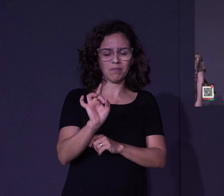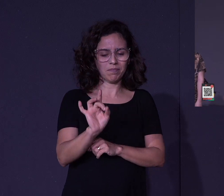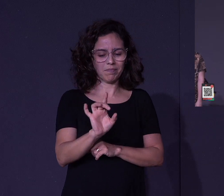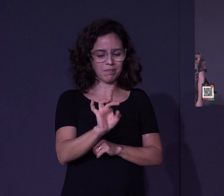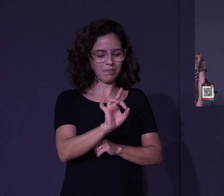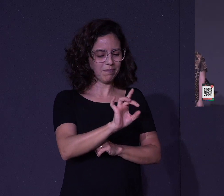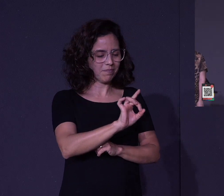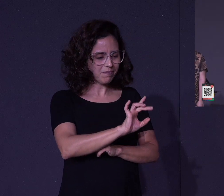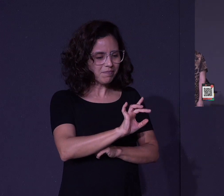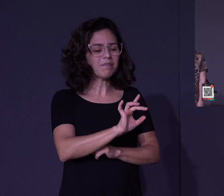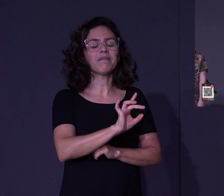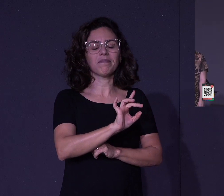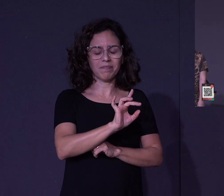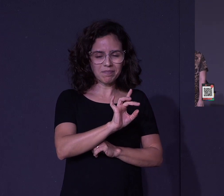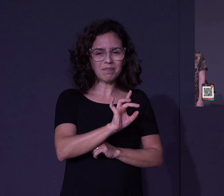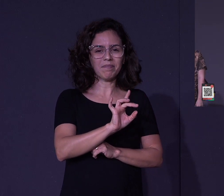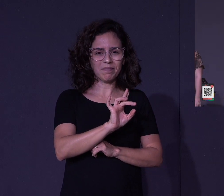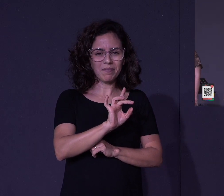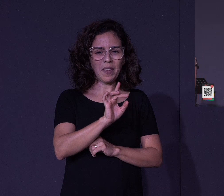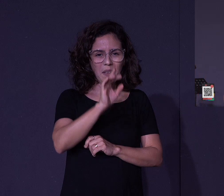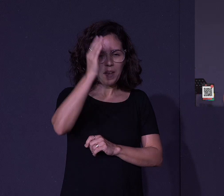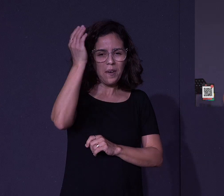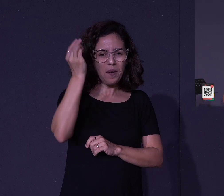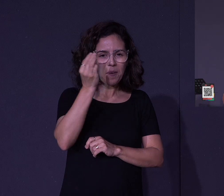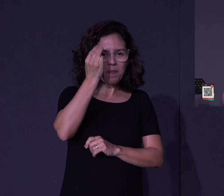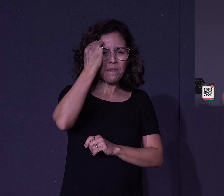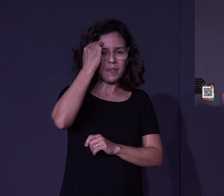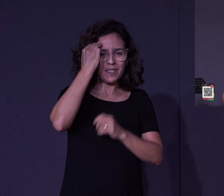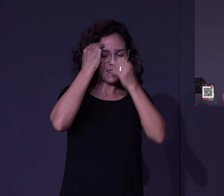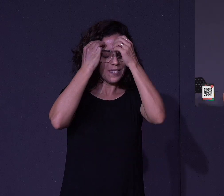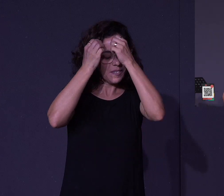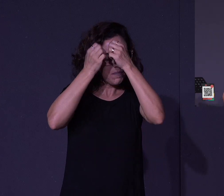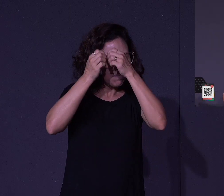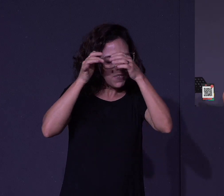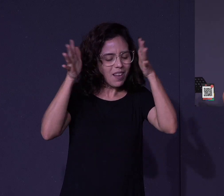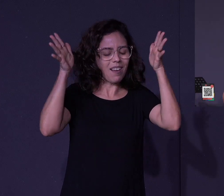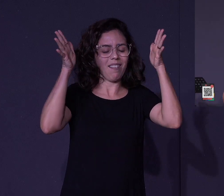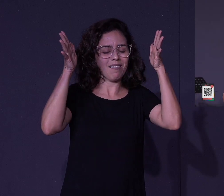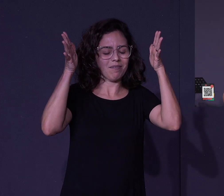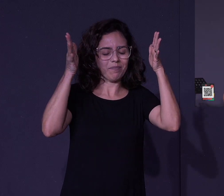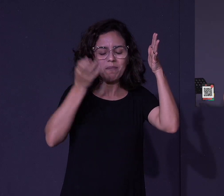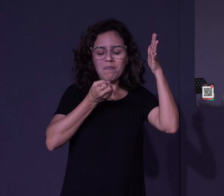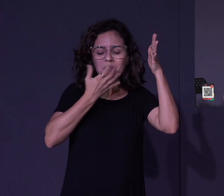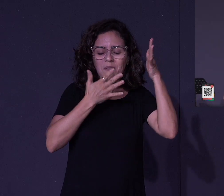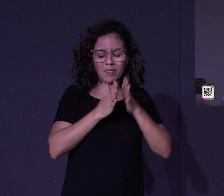a tua palavra e ela vai frutificar, porque ela não volta